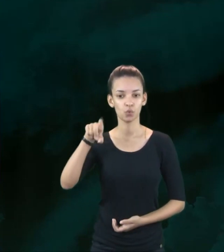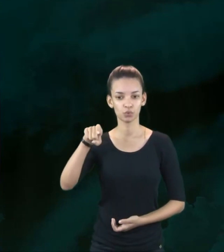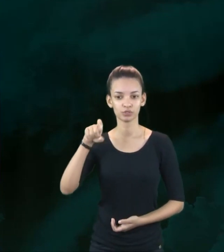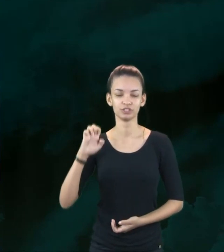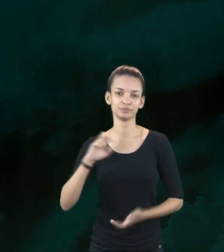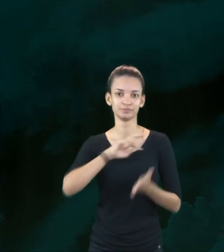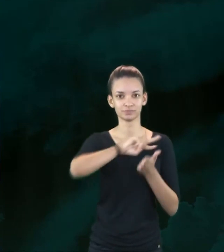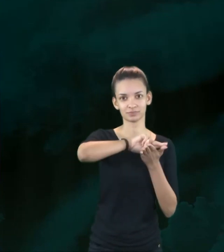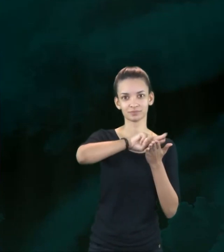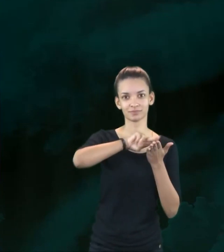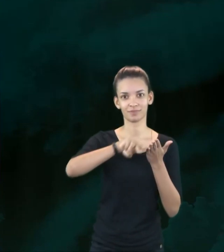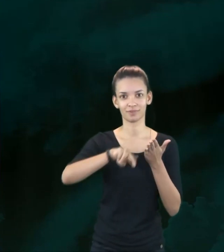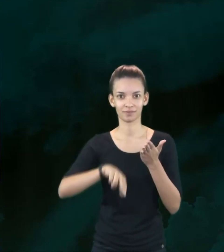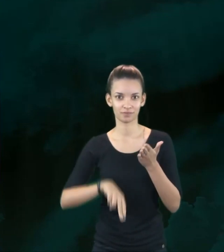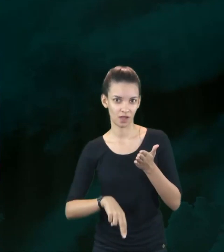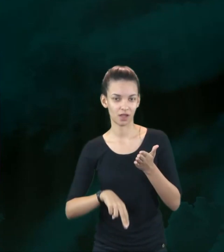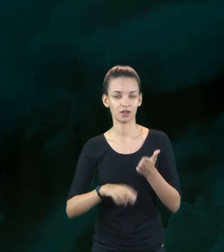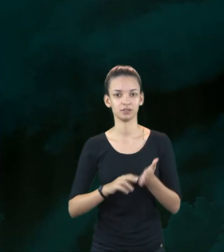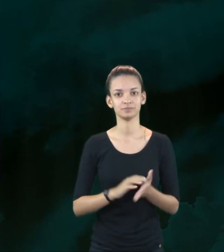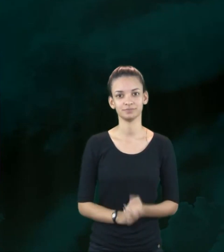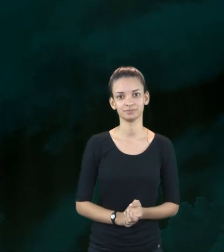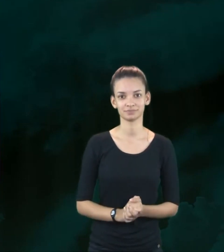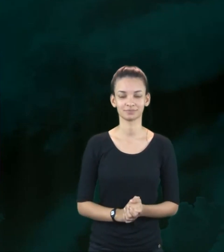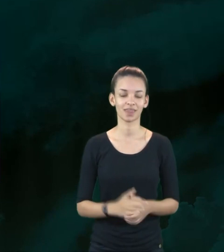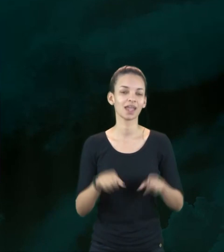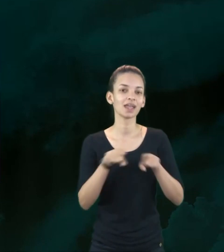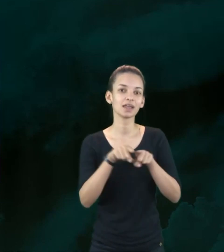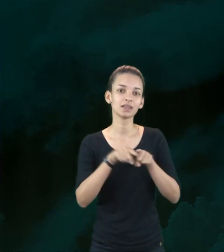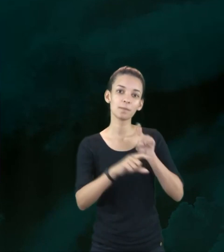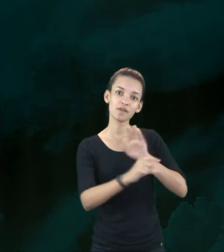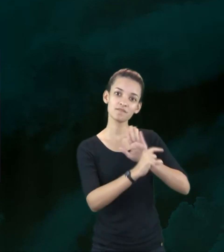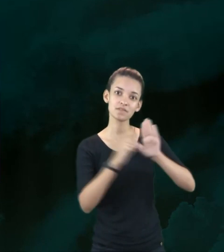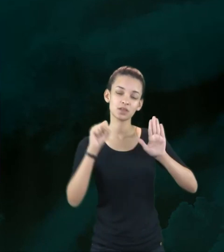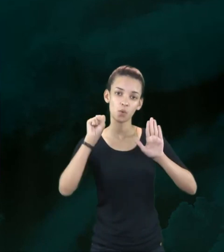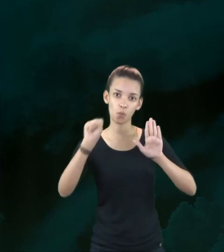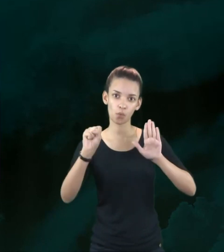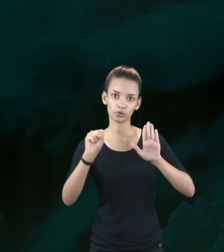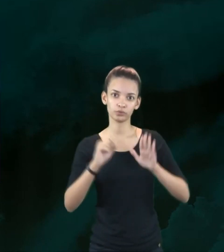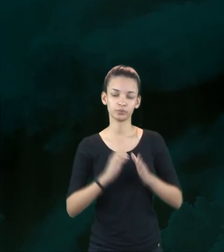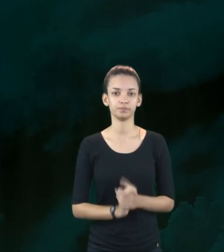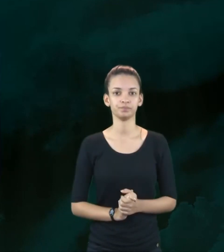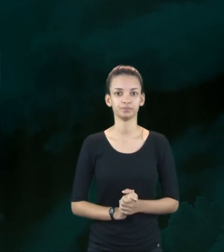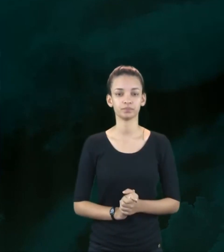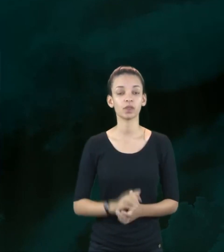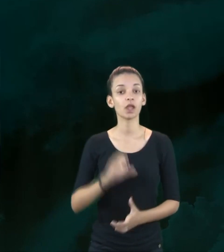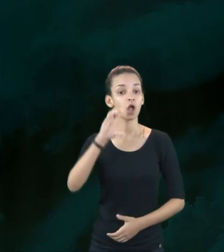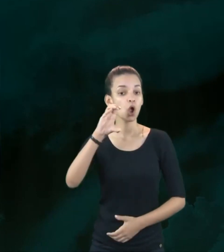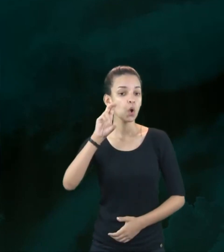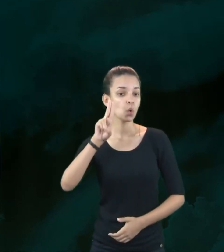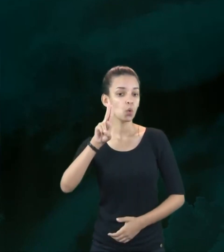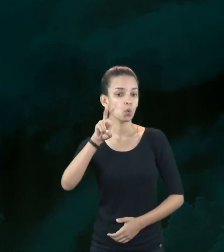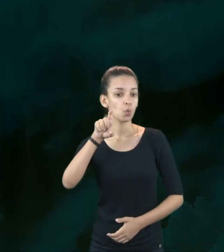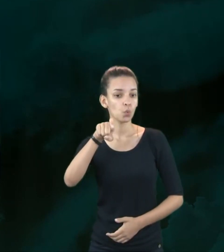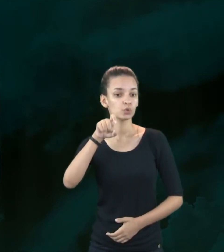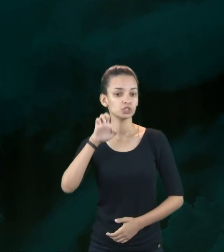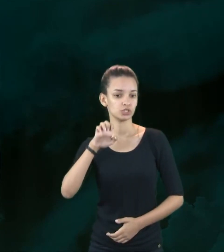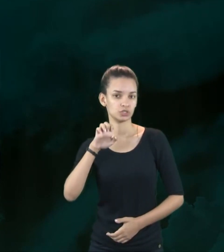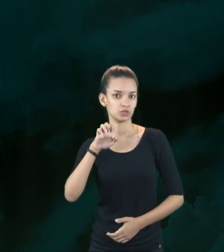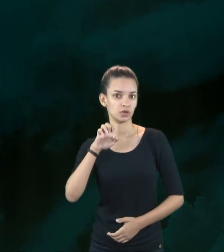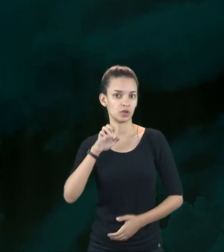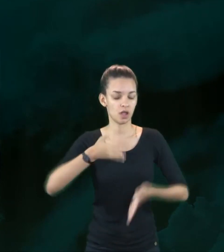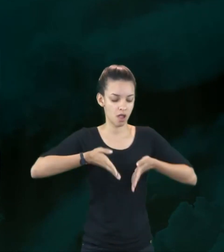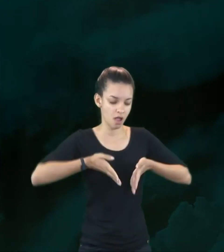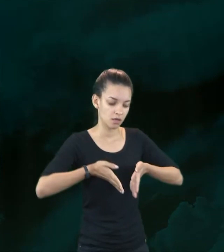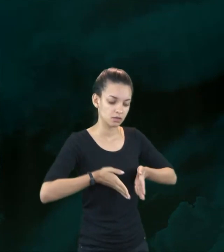Ramá, tal, e versículo 8, Cuxi gerou a Nimrod,